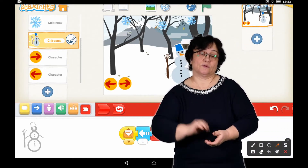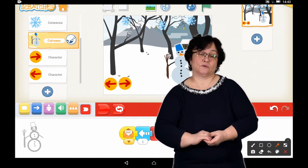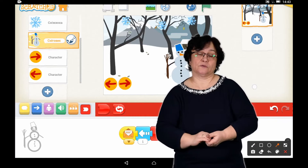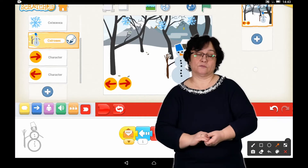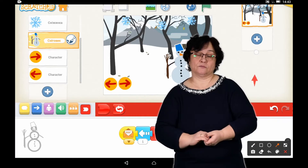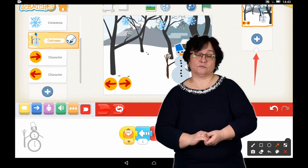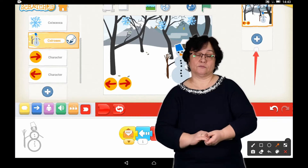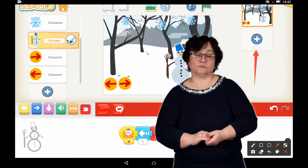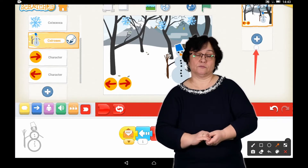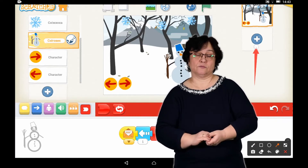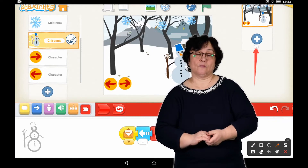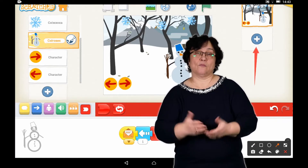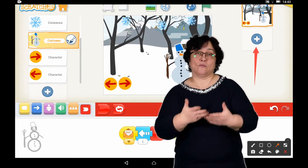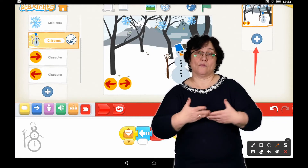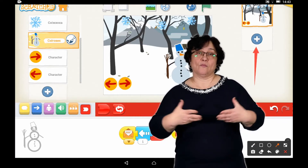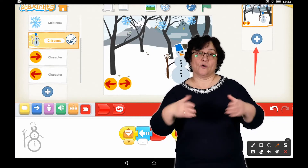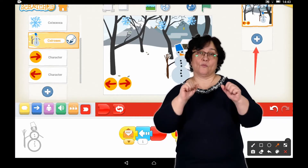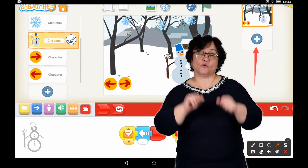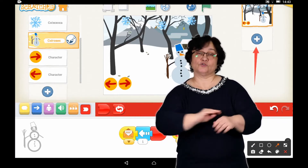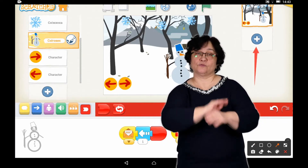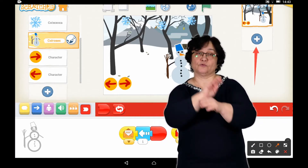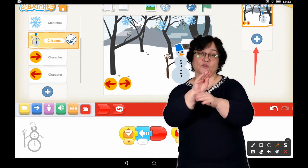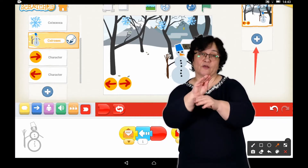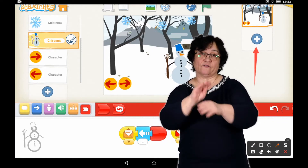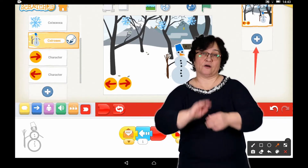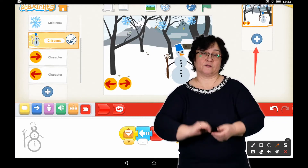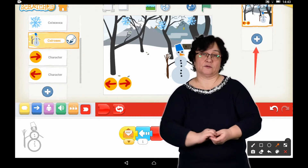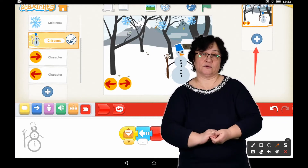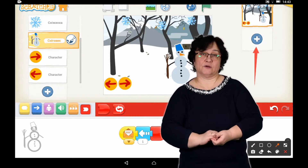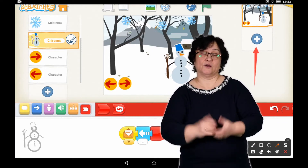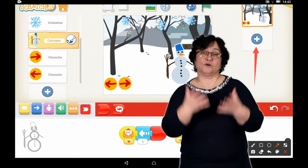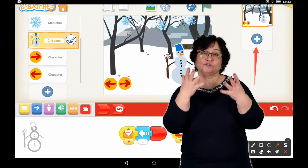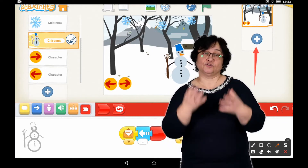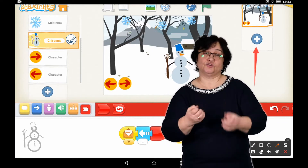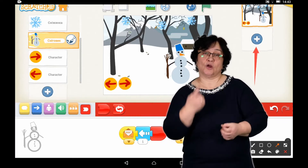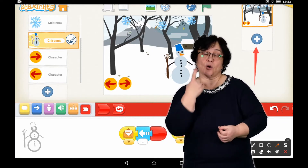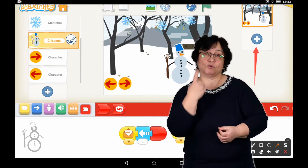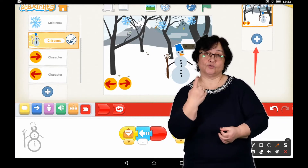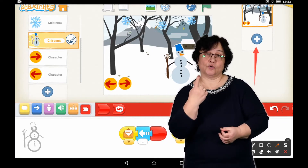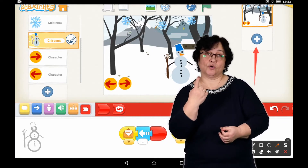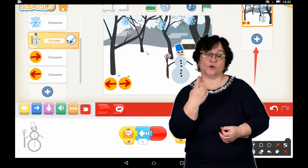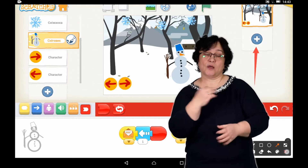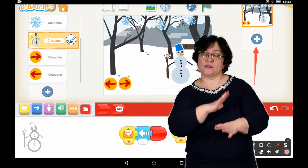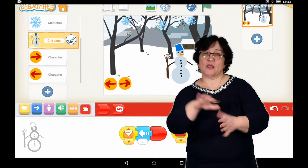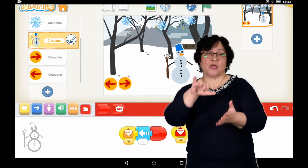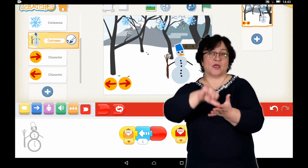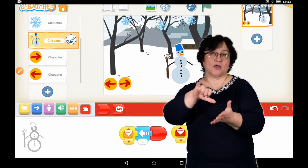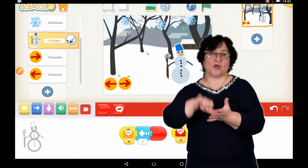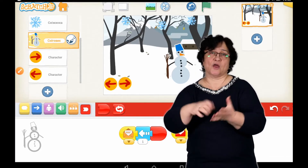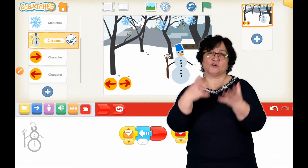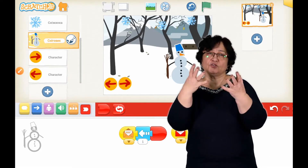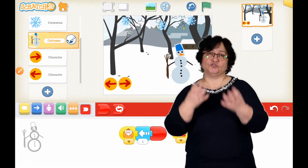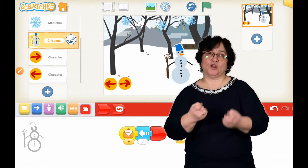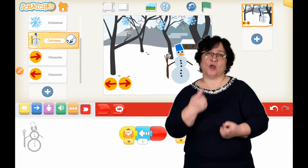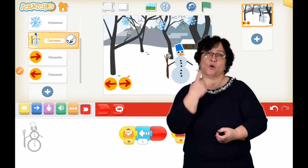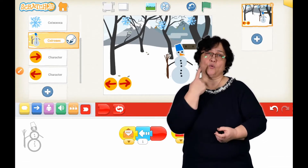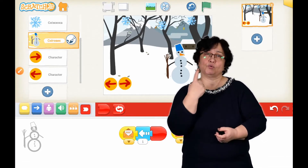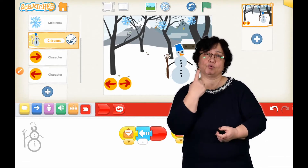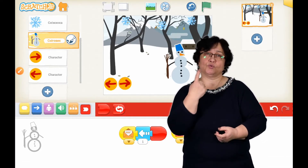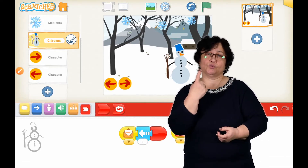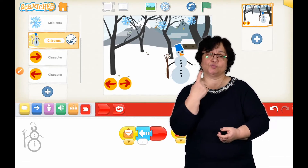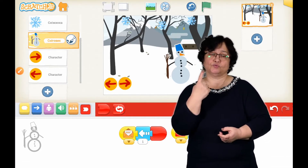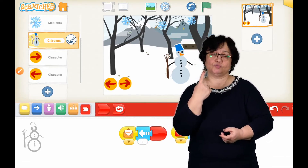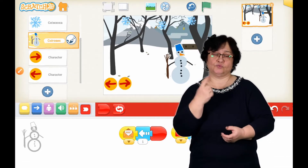Ось. Тут ми можемо додавати ще одного, не героя, а